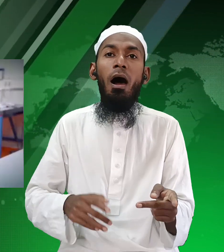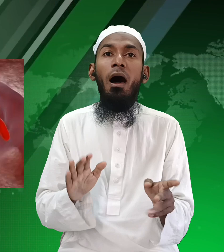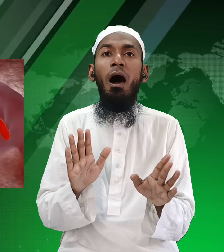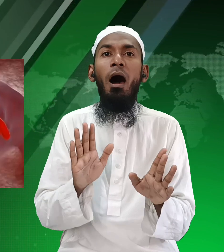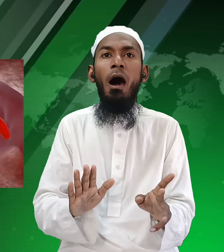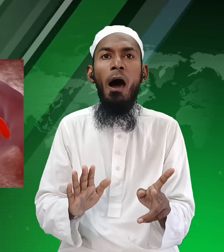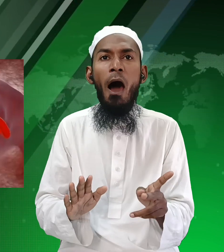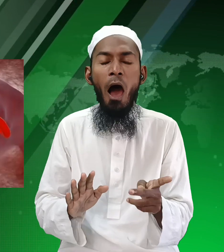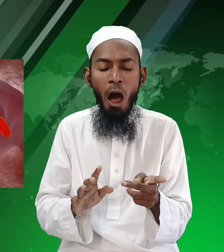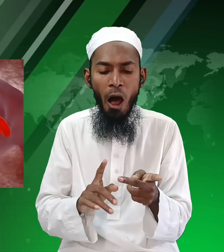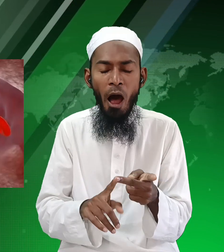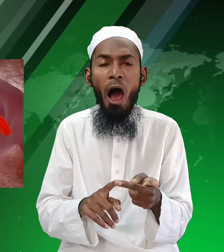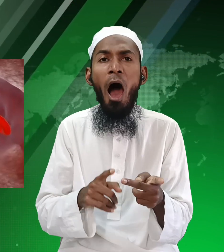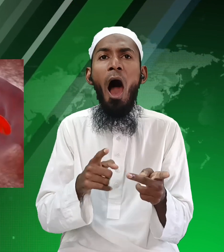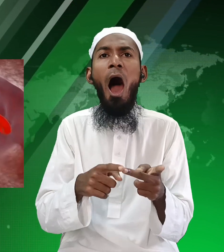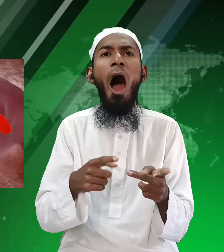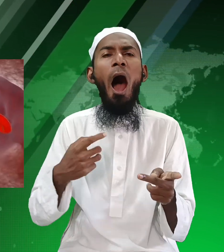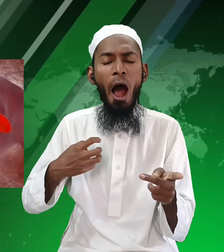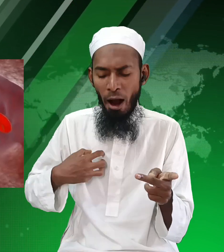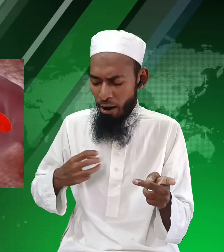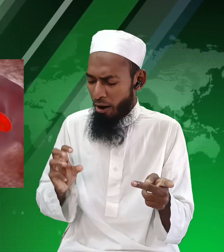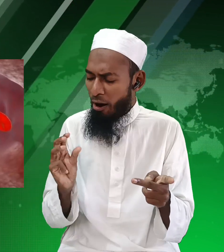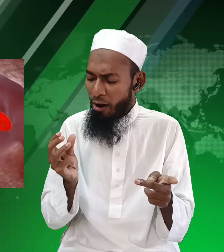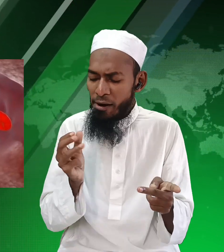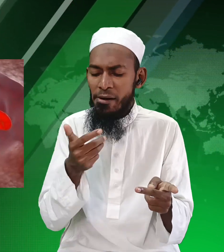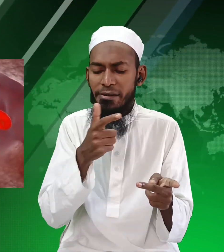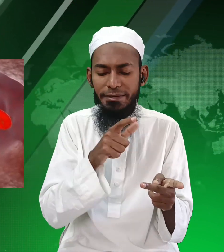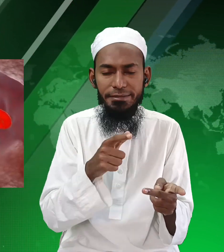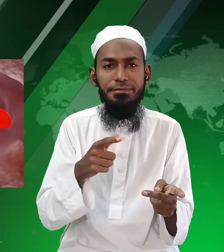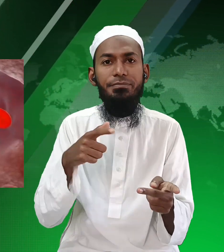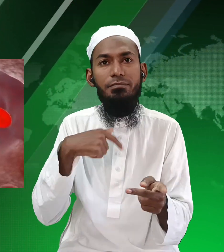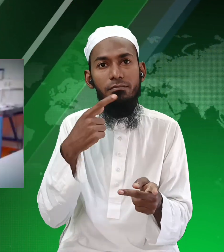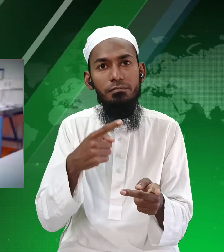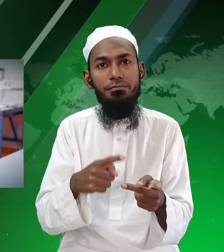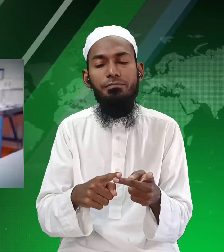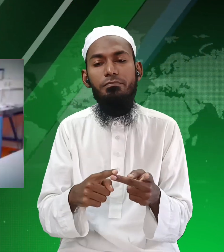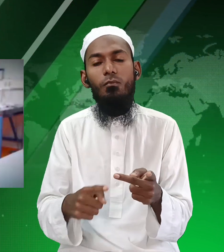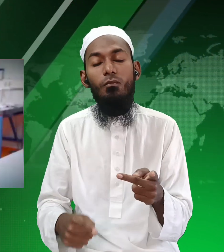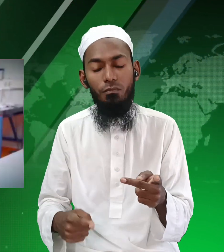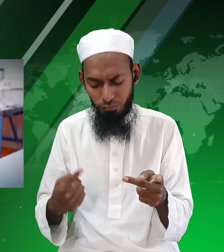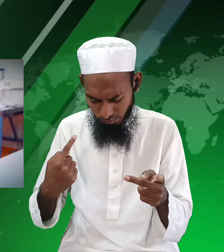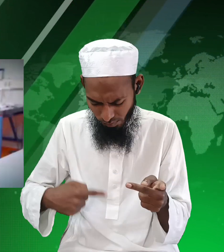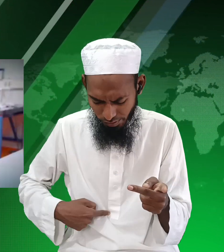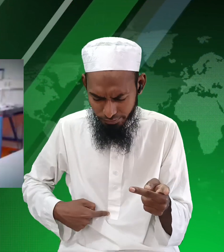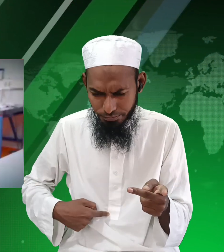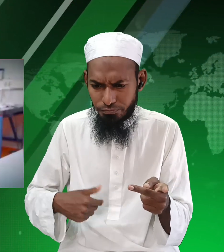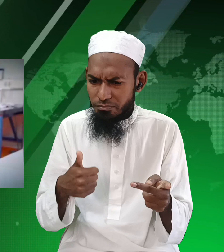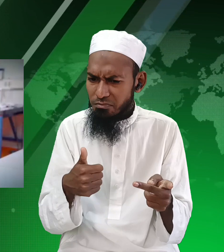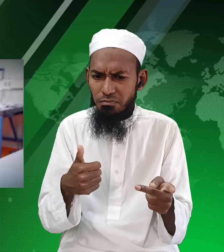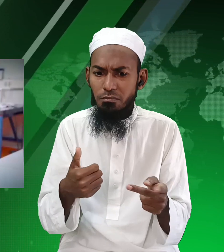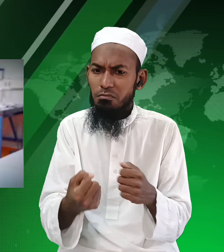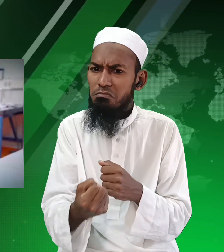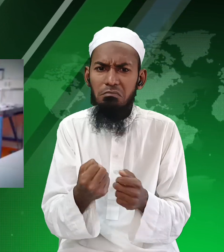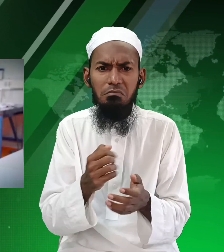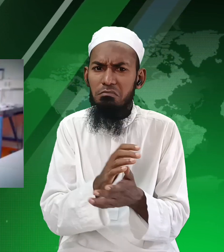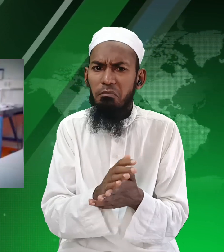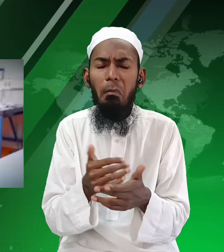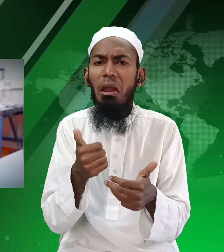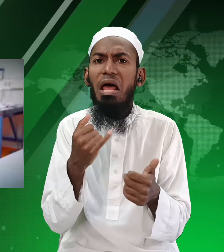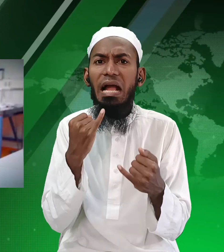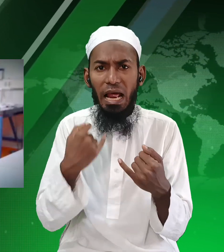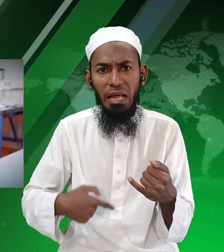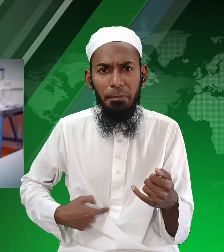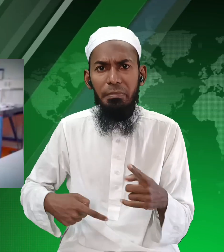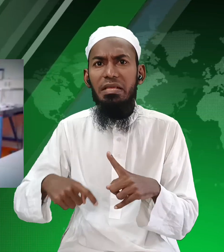রাখা। ইলেকট্রোলাইট কি? এই যেমন ধরেন ক্যালসিয়াম, ফসফরাস, পটাশিয়াম, এইগুলো। তো যখন আপনার কিডনি ভালো মতো কাজ করবে না, তখন